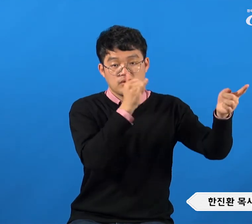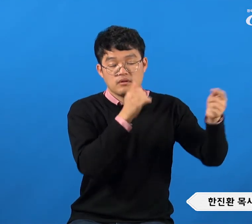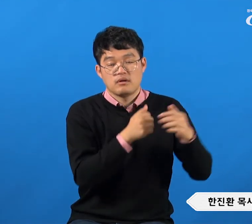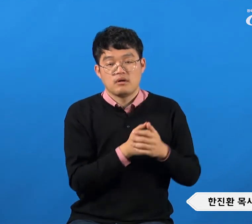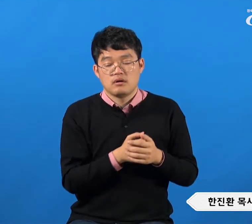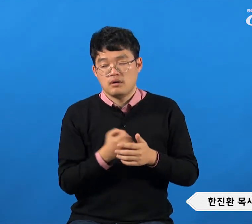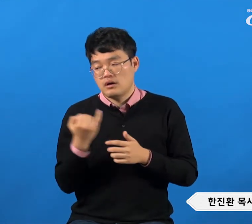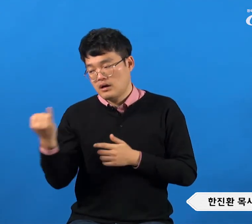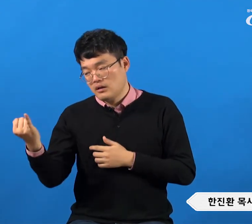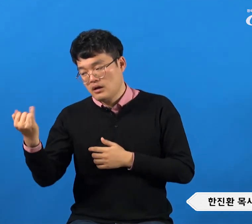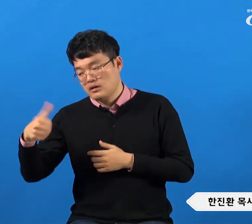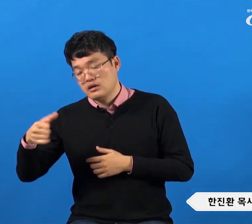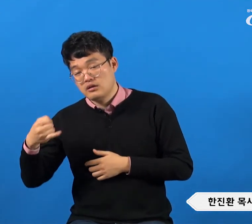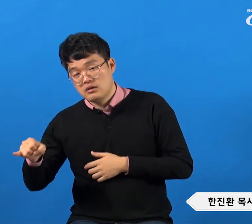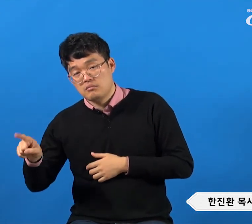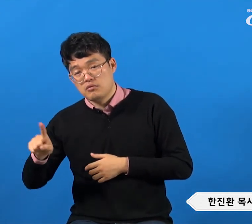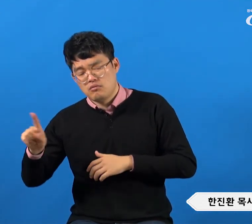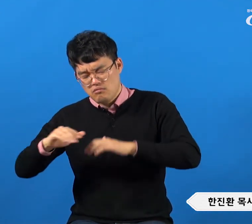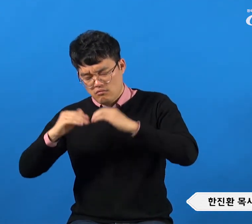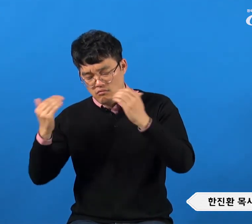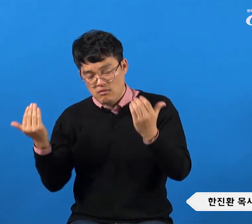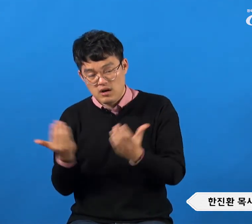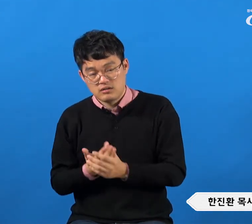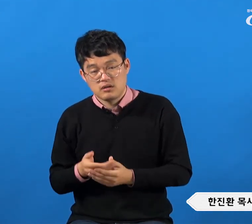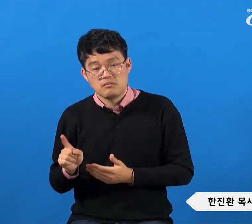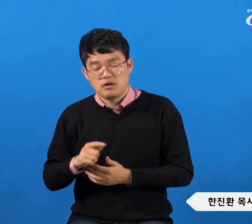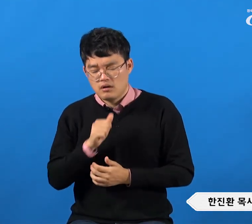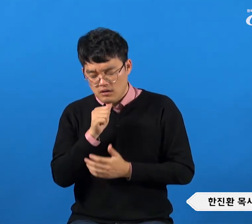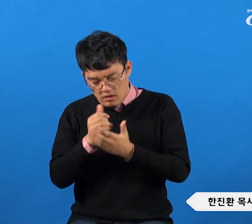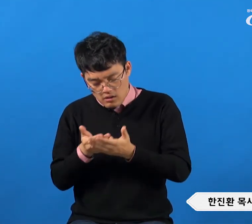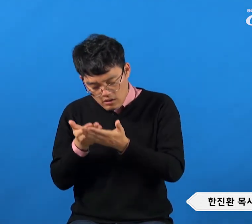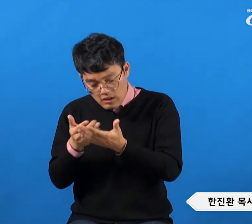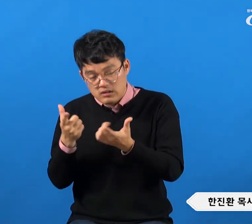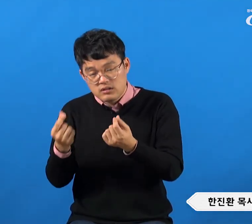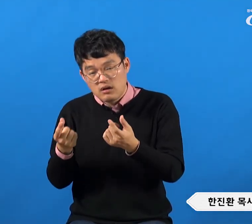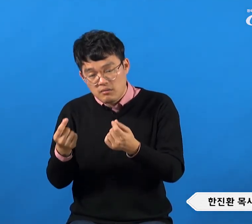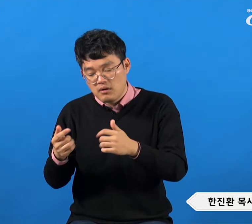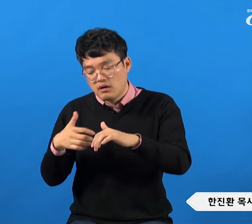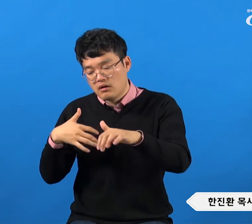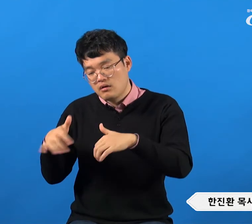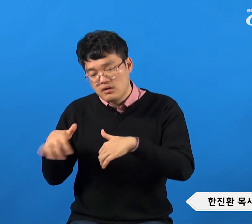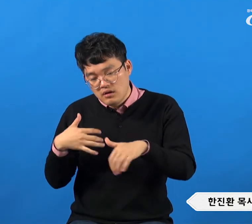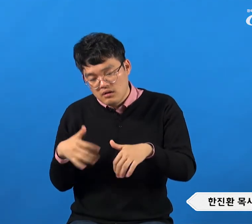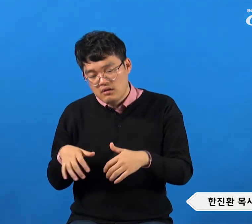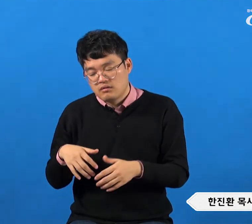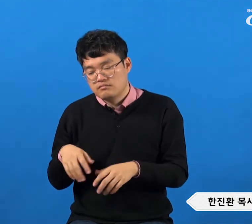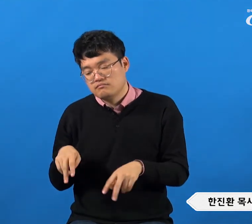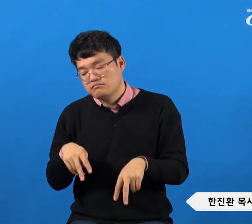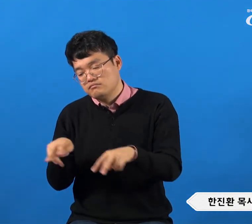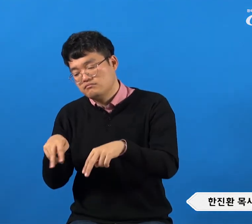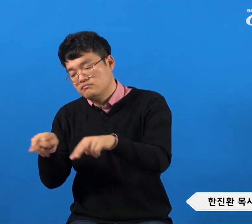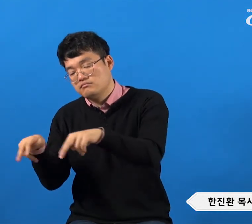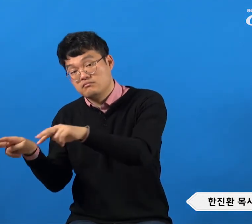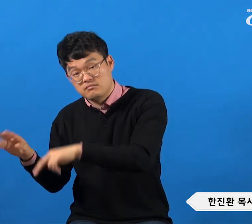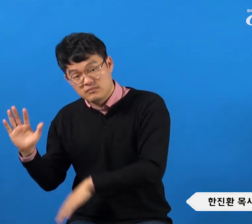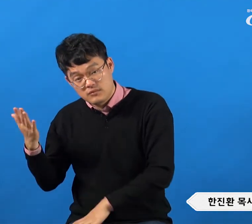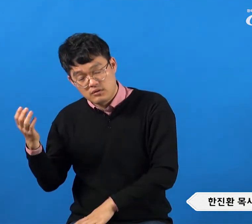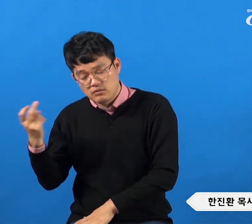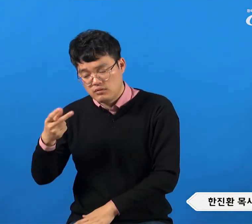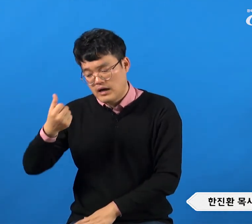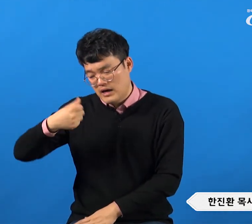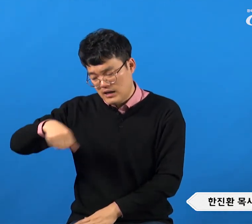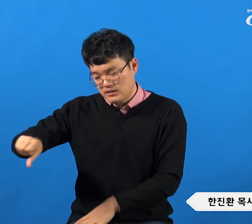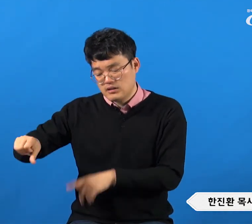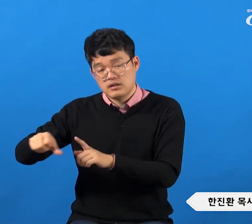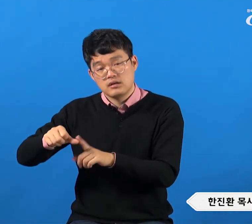그 부인과 아이들은 완전히 그냥 거지처럼 거리에 나앉게 됐습니다. 거기다가